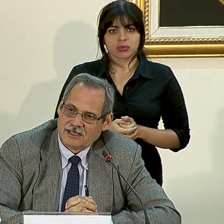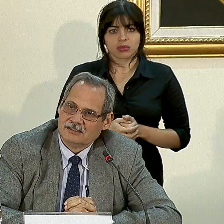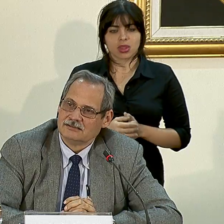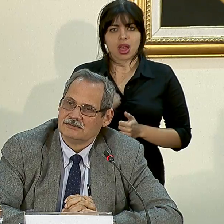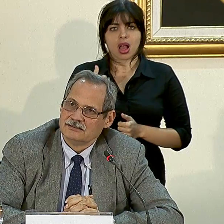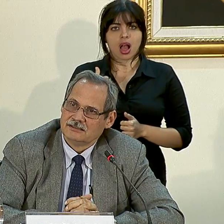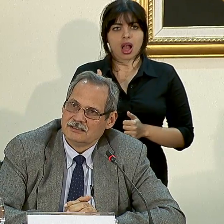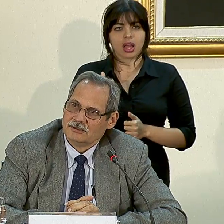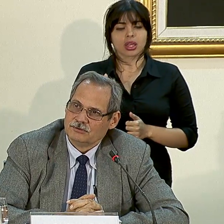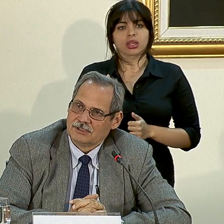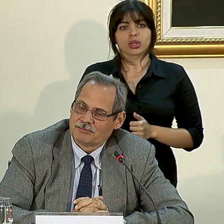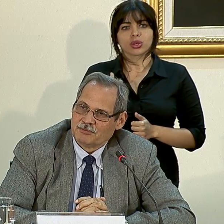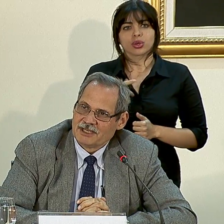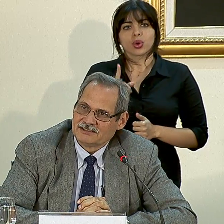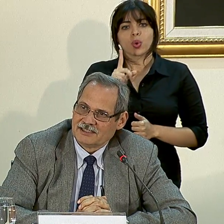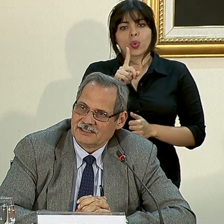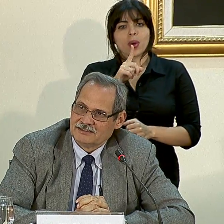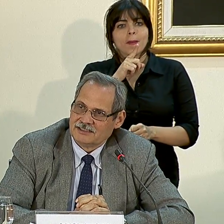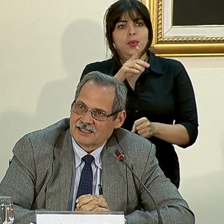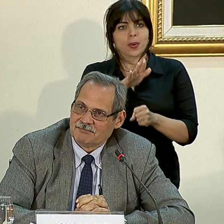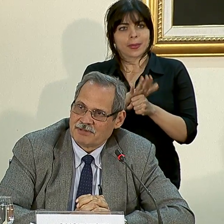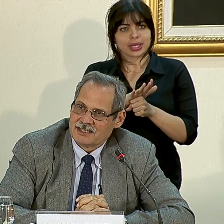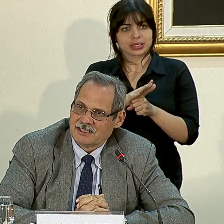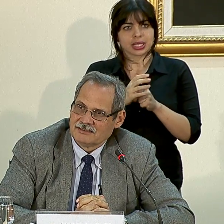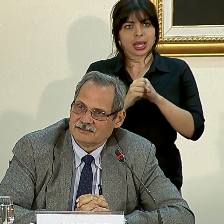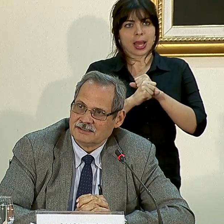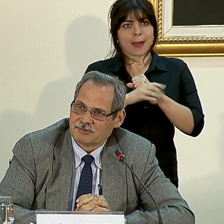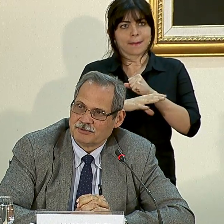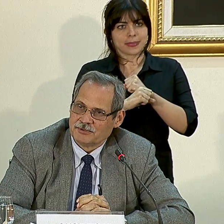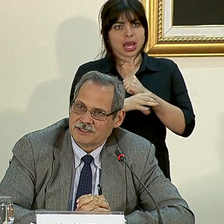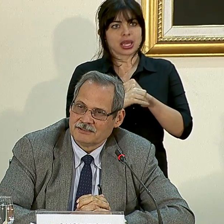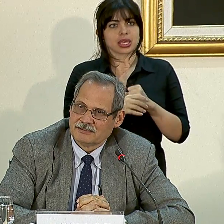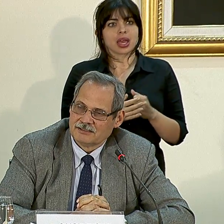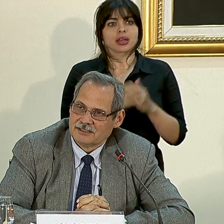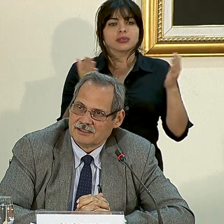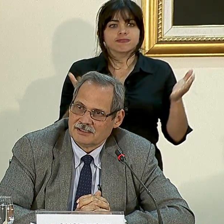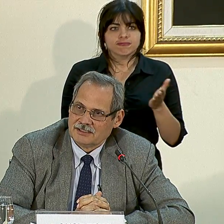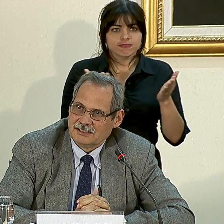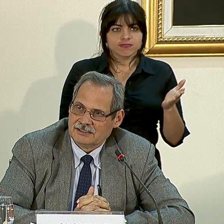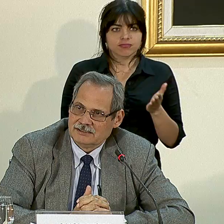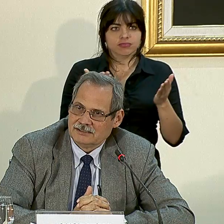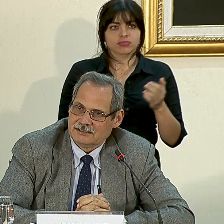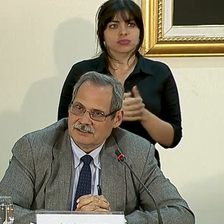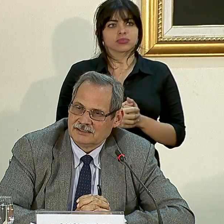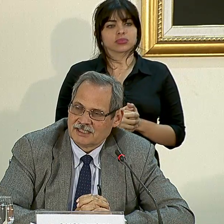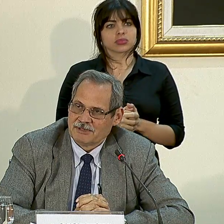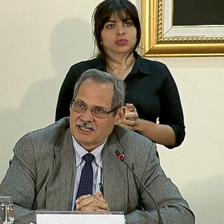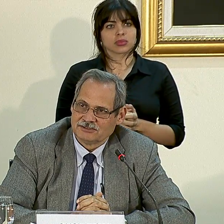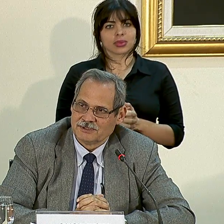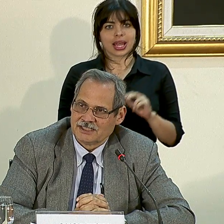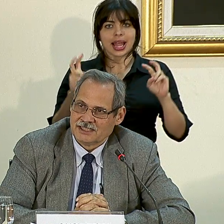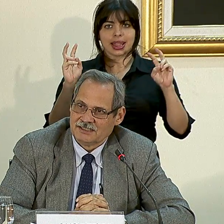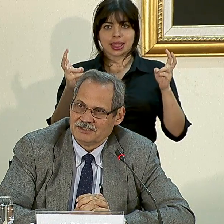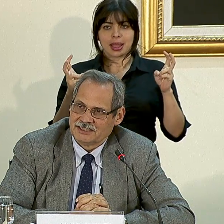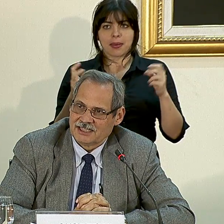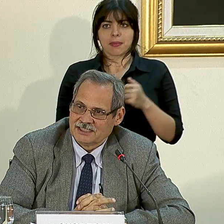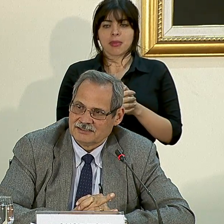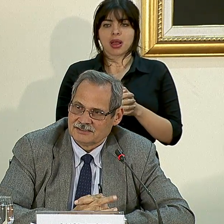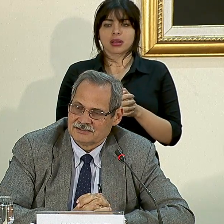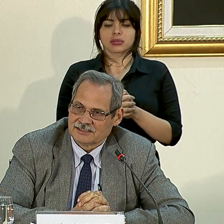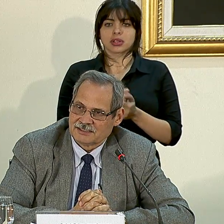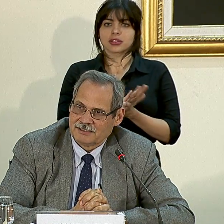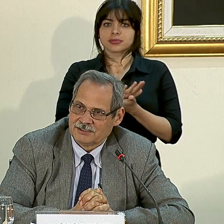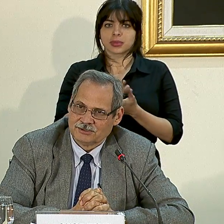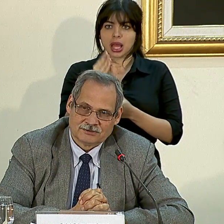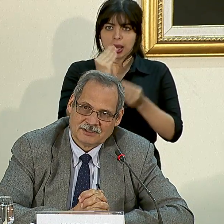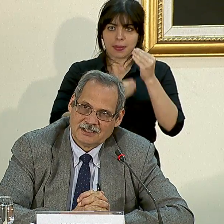hay una promesa de campaña de promover el tema de la soberanía alimentaria. Se